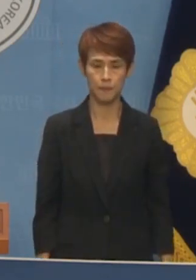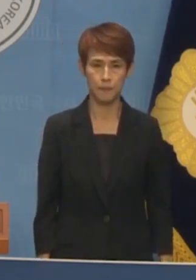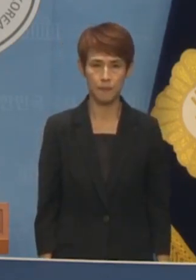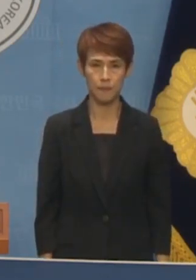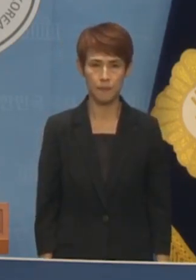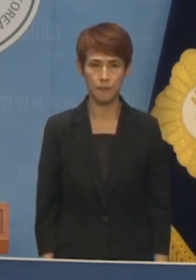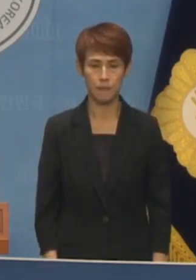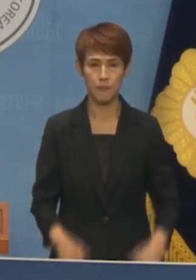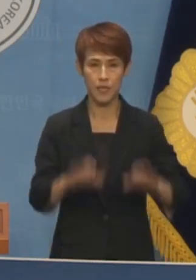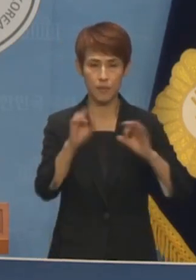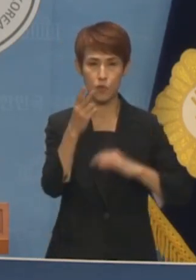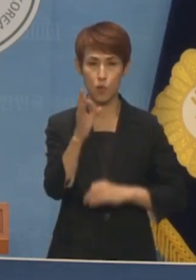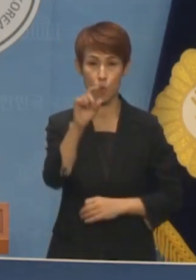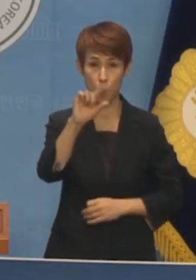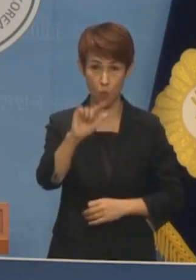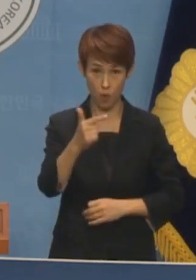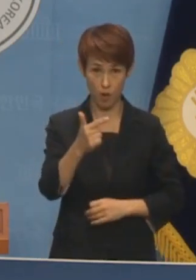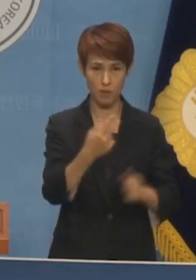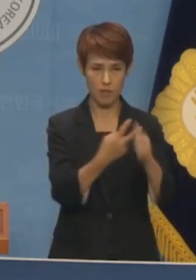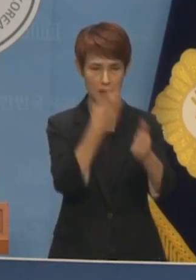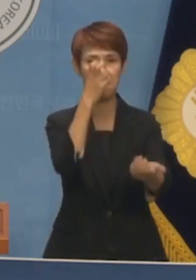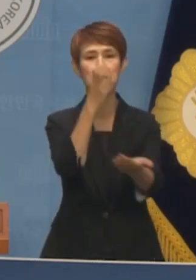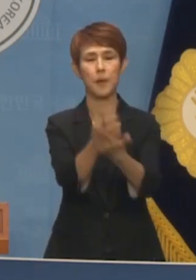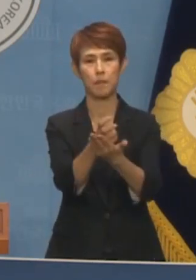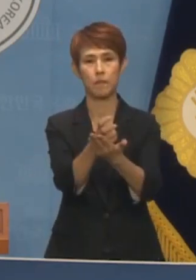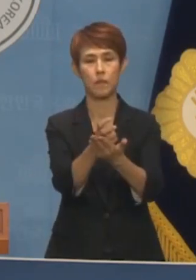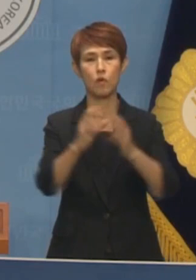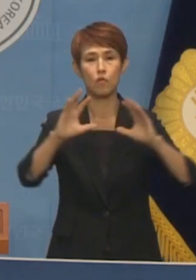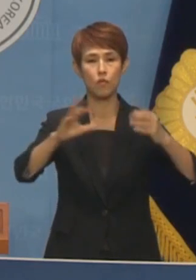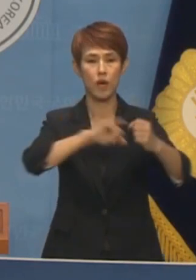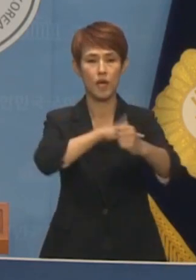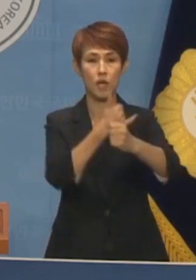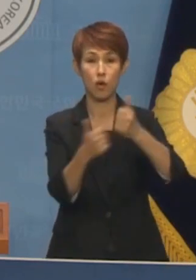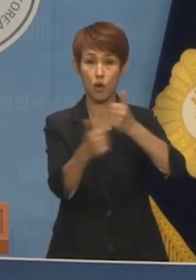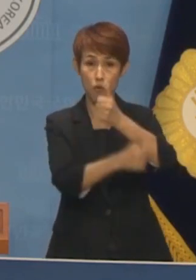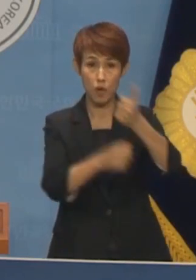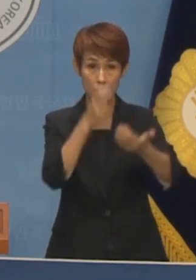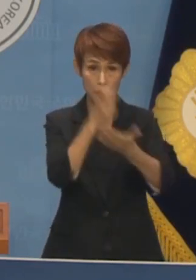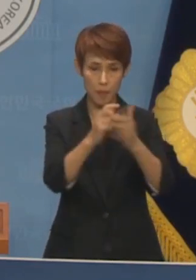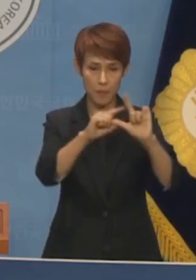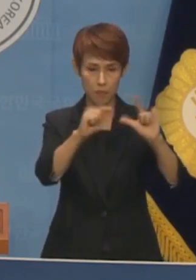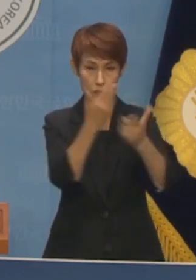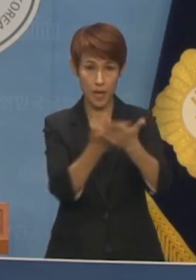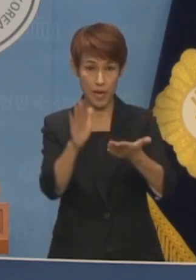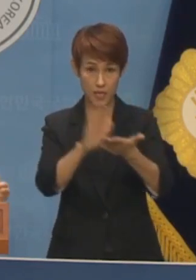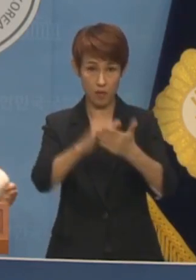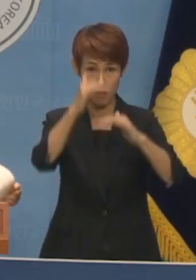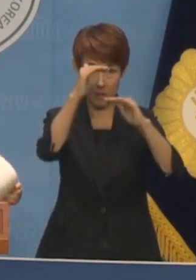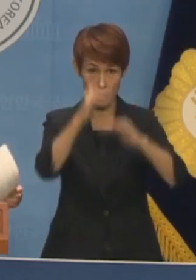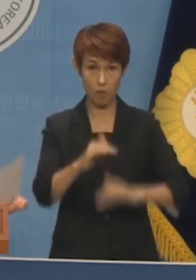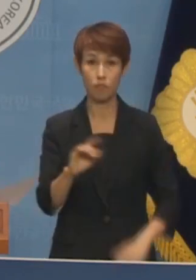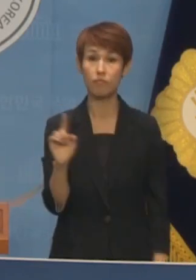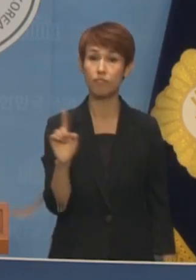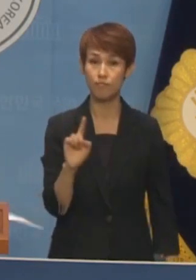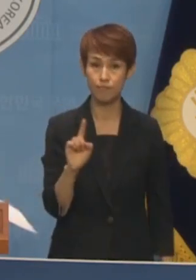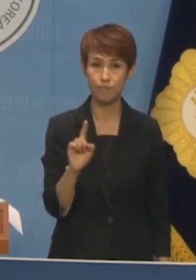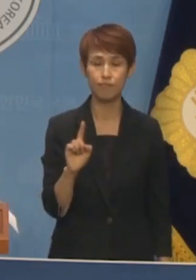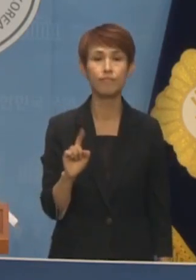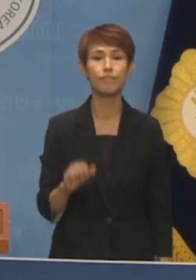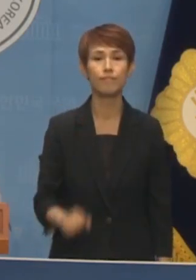일명 김용원 탄핵법이라고 할 수 있을 국가인권위원법 일부 개정 법률안의 주요 내용은 다음과 같습니다.